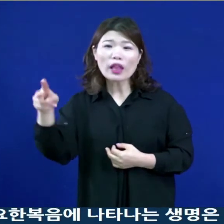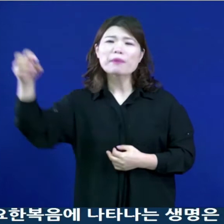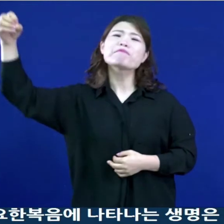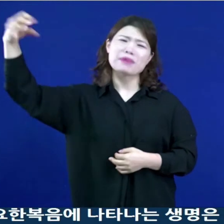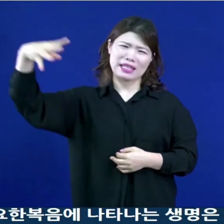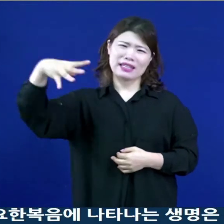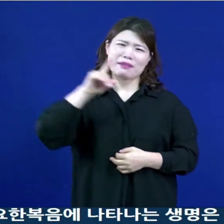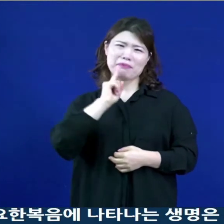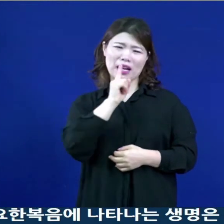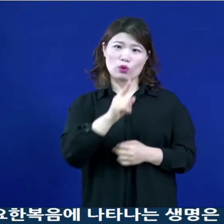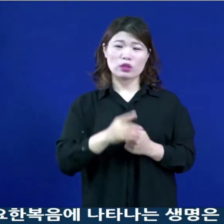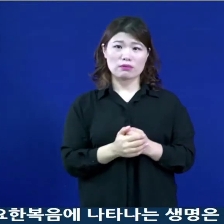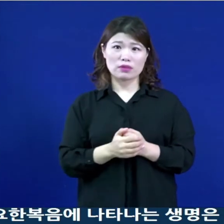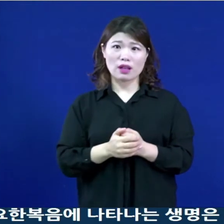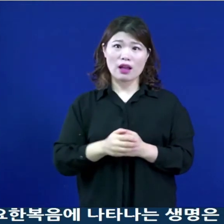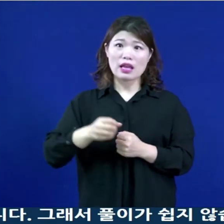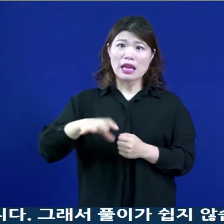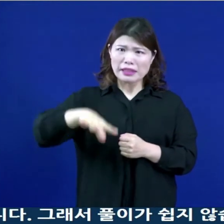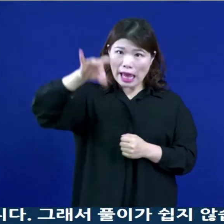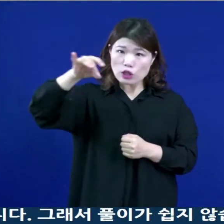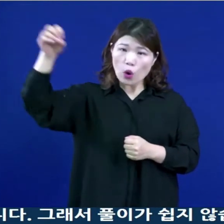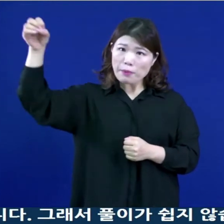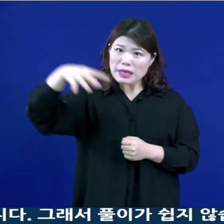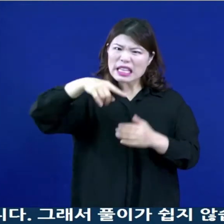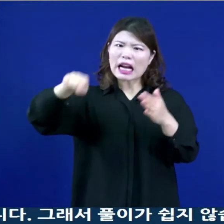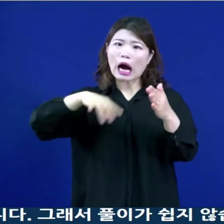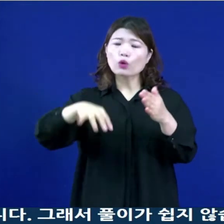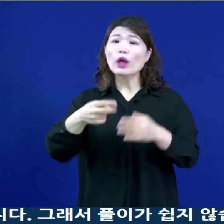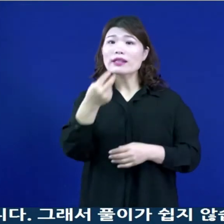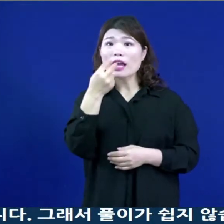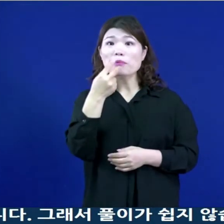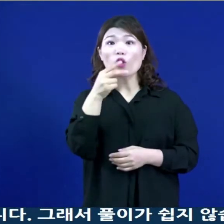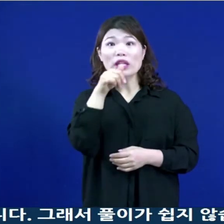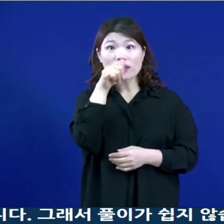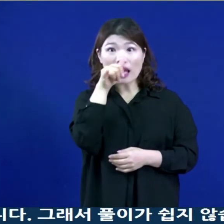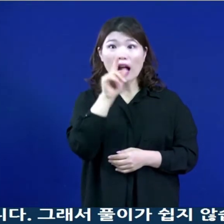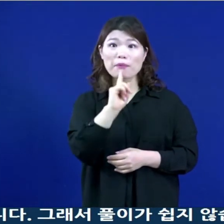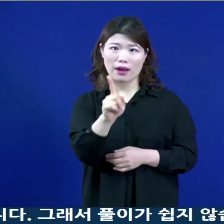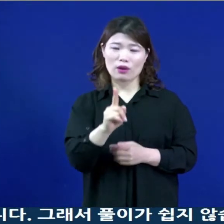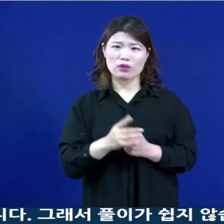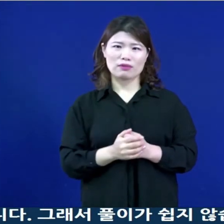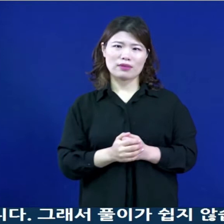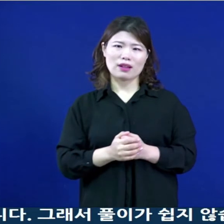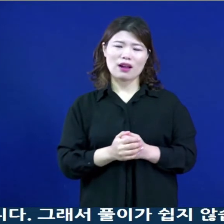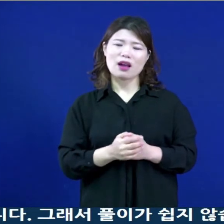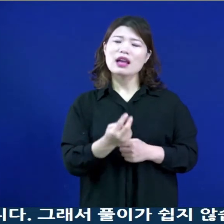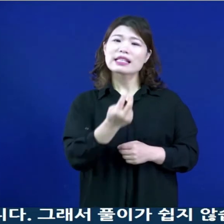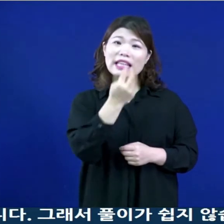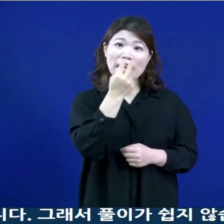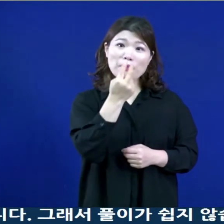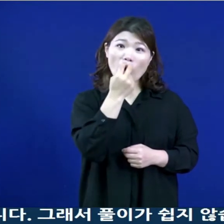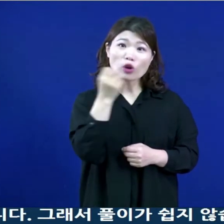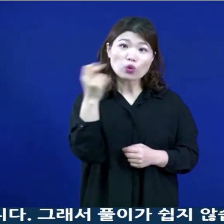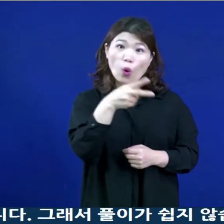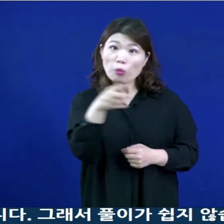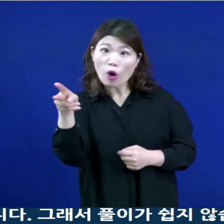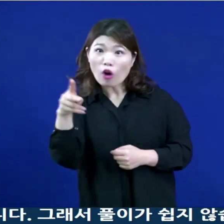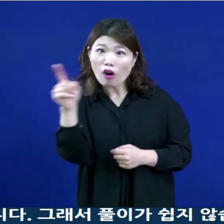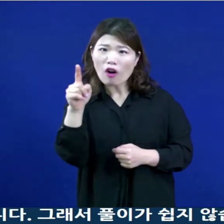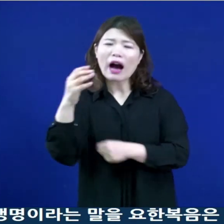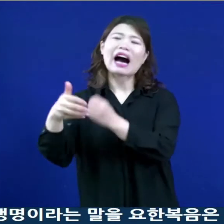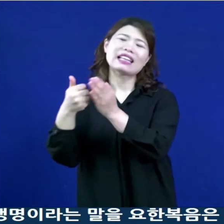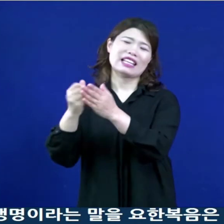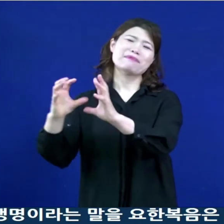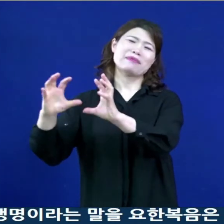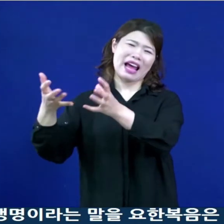빛이 비춰졌고 그 빛 가운데 생명이 있었다, 그렇게 설명을 합니다. 이 생명을요 또 하나님 나라라고도 설명합니다.